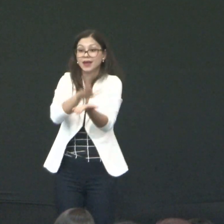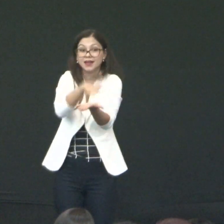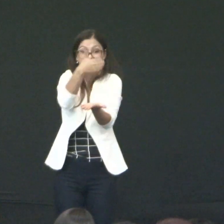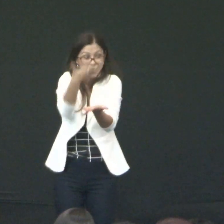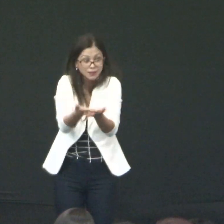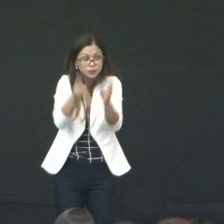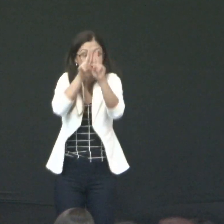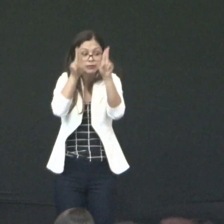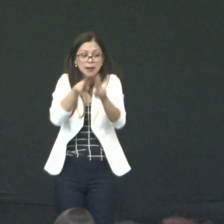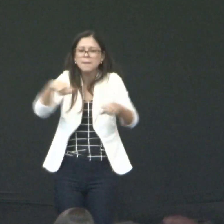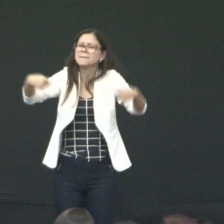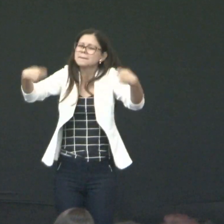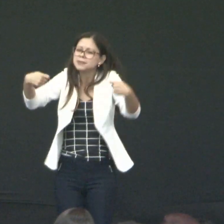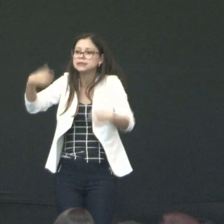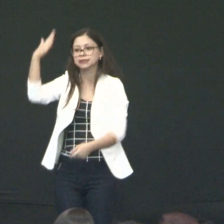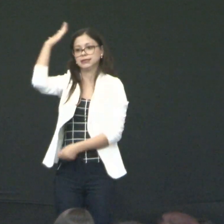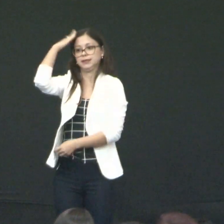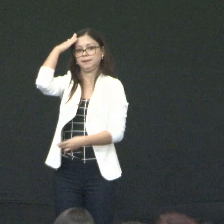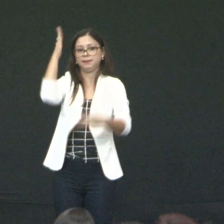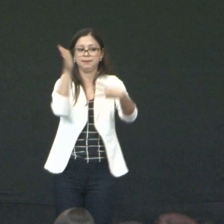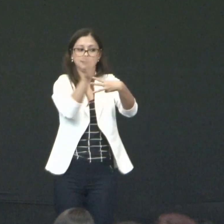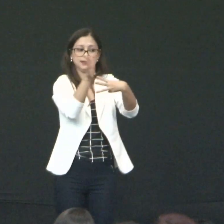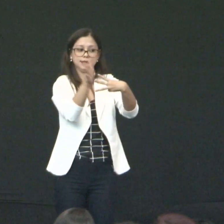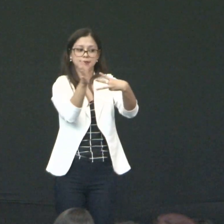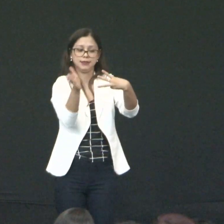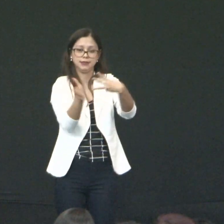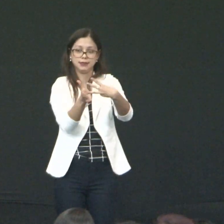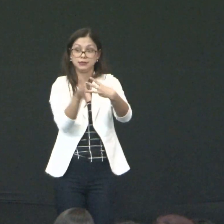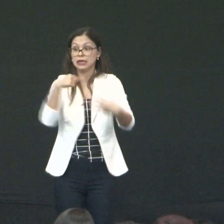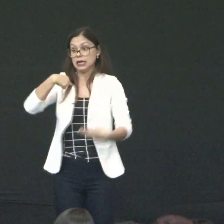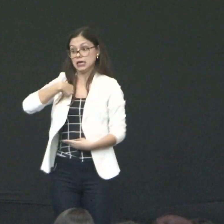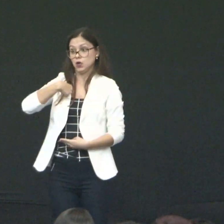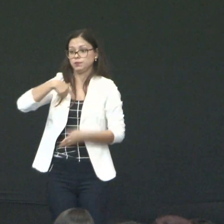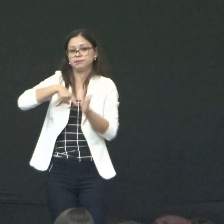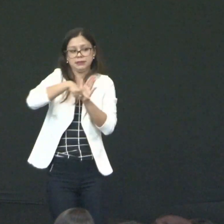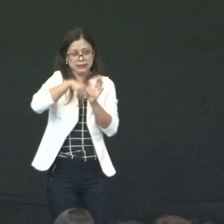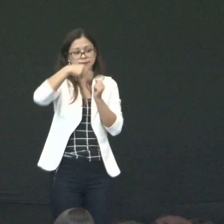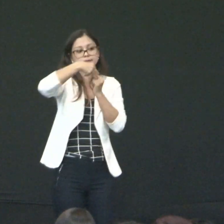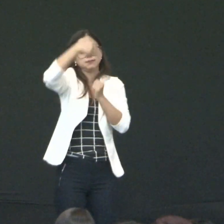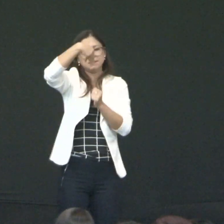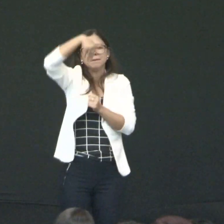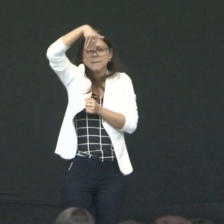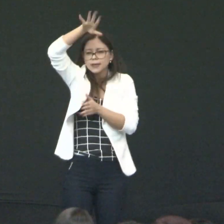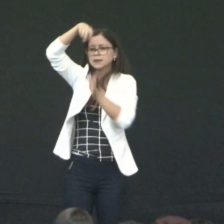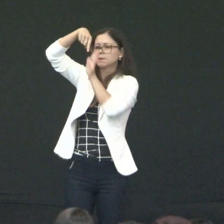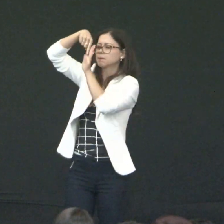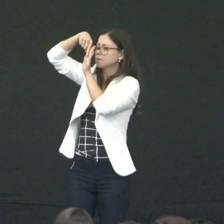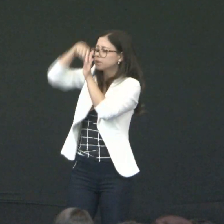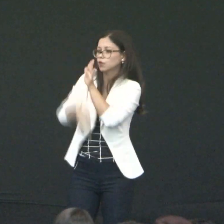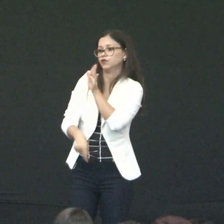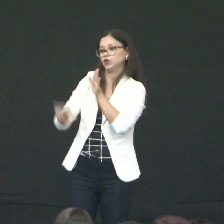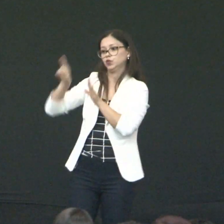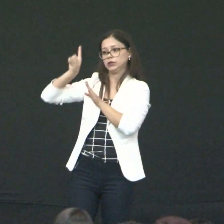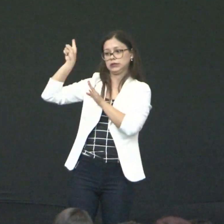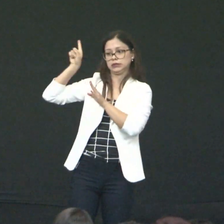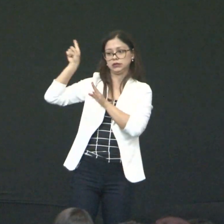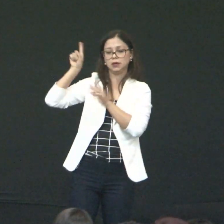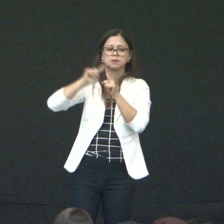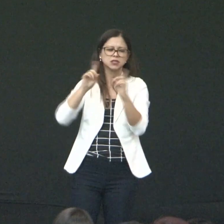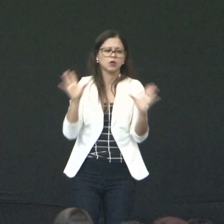E a gente tem que entender que é fundamental ter prática. E importante esses 3 pontos aqui que eu vou dizer, que